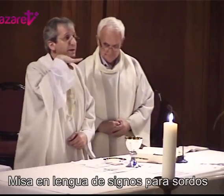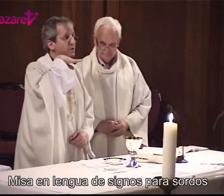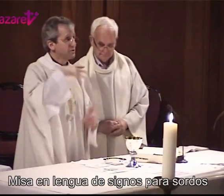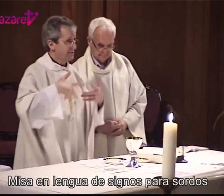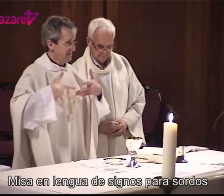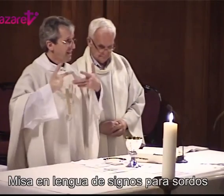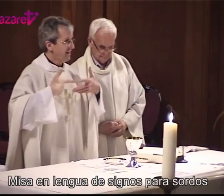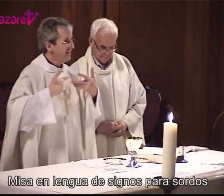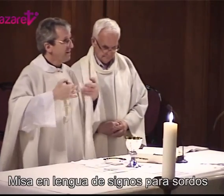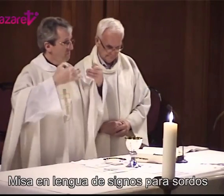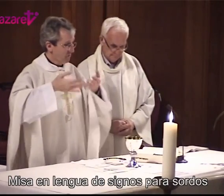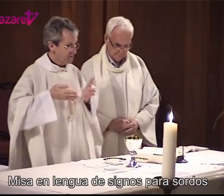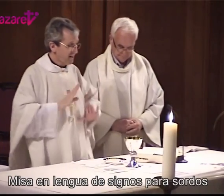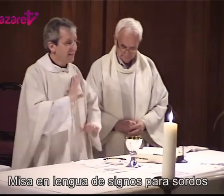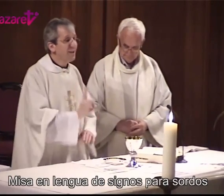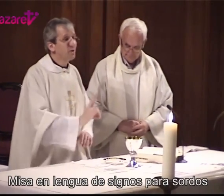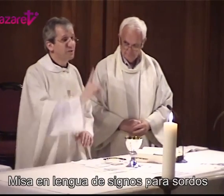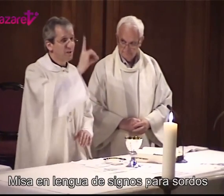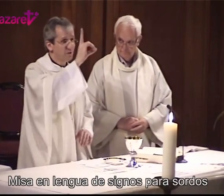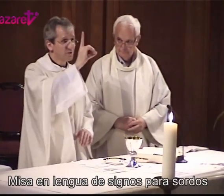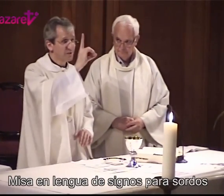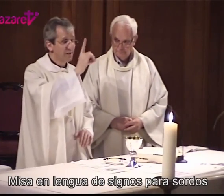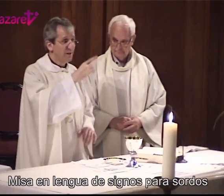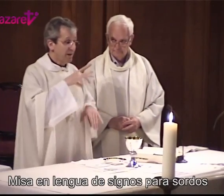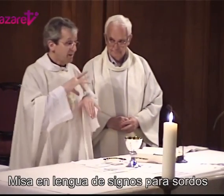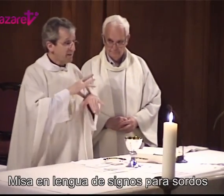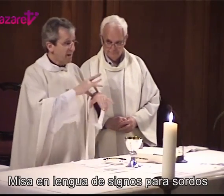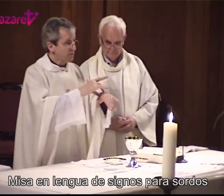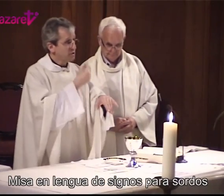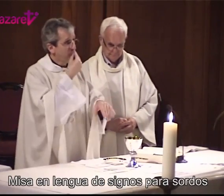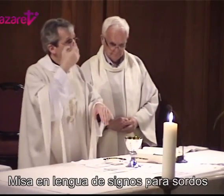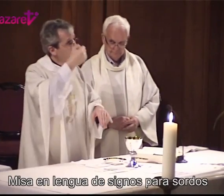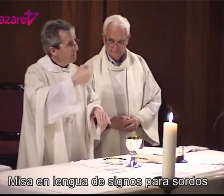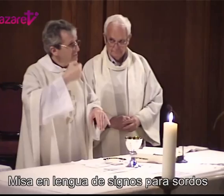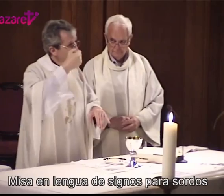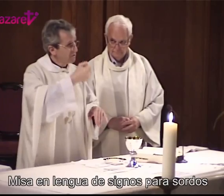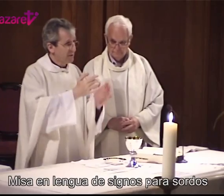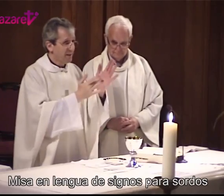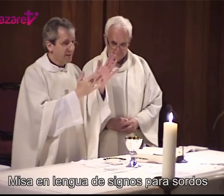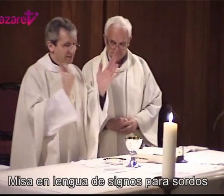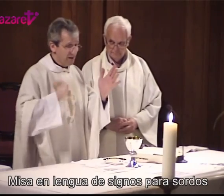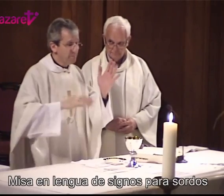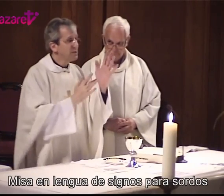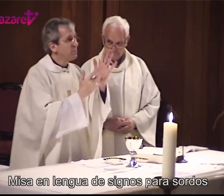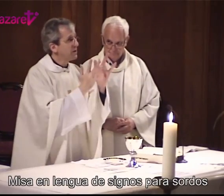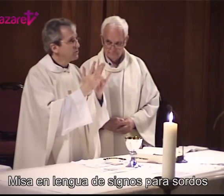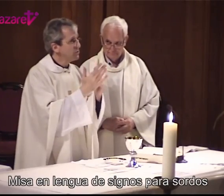Llenos de alegría por ser hijos de Dios, guiados por el buen pastor que es el mismo Jesús,